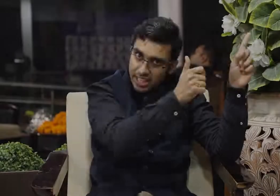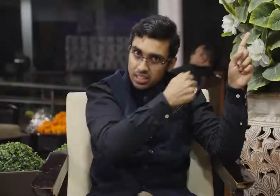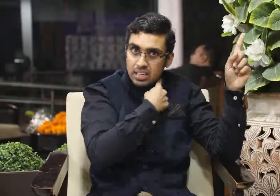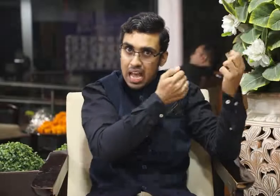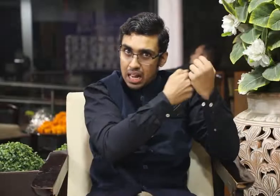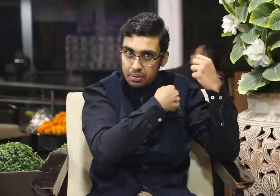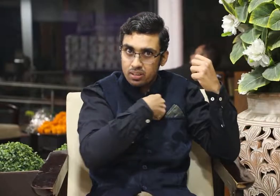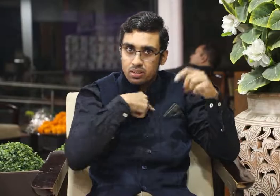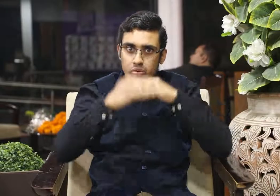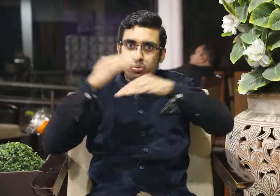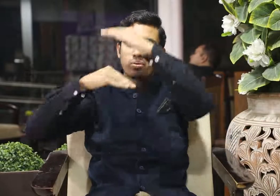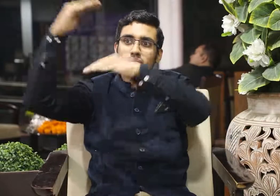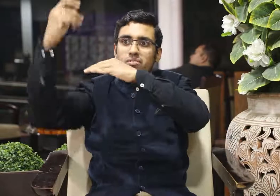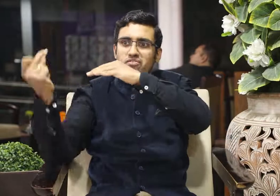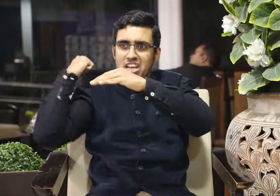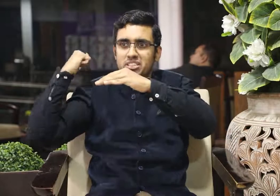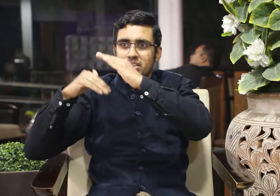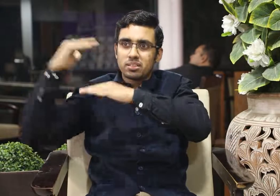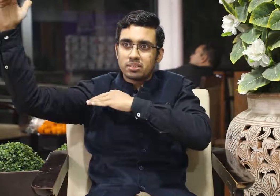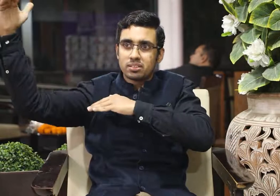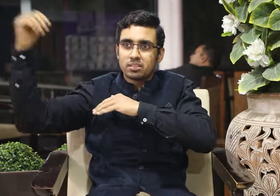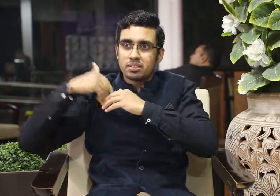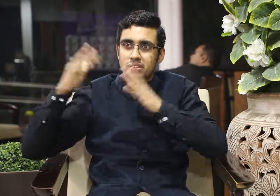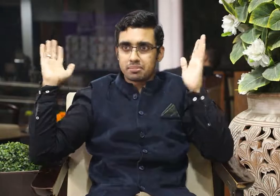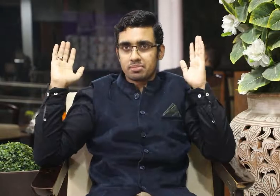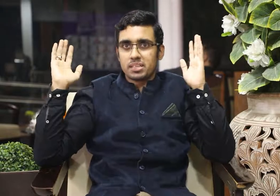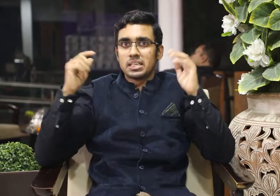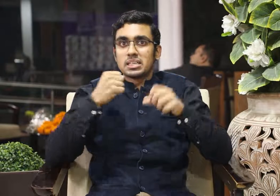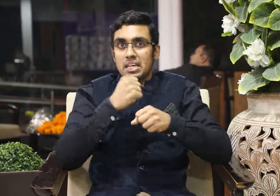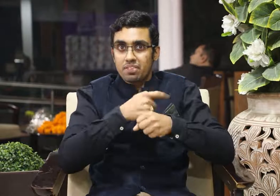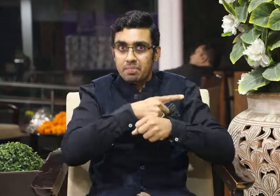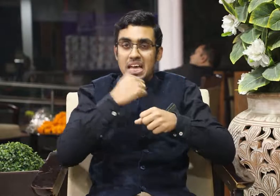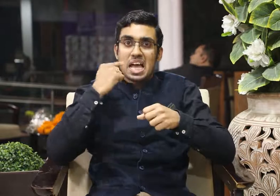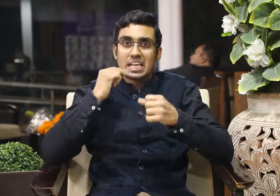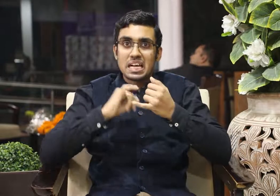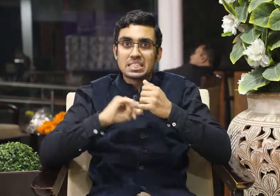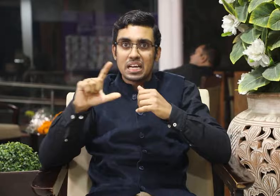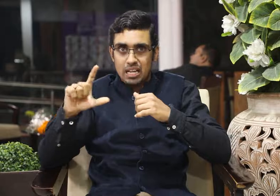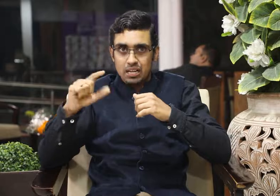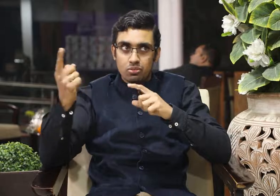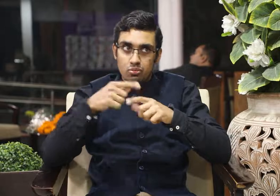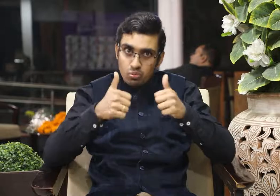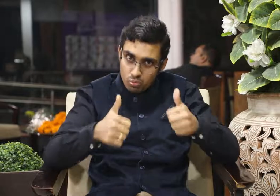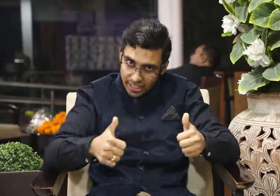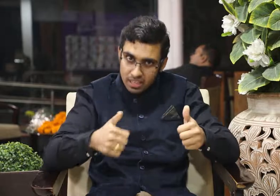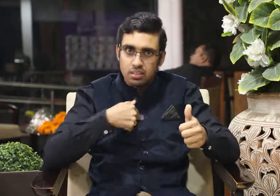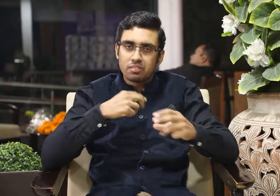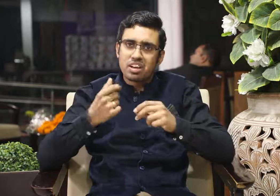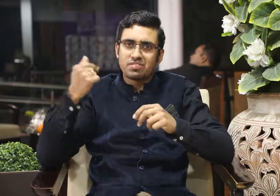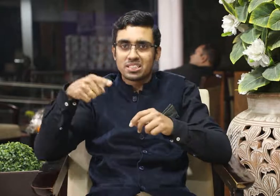साइन लैंग्वेज को बहुत प्रोटेक्शन दिया और धीरे धीरे बहुत सारे डेफ लोग इसकी वजह से आगे बढ़ रहे हैं। तो साइन भारतीय